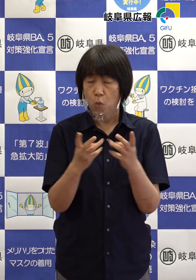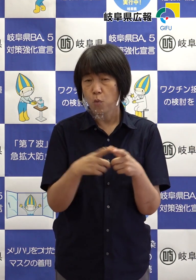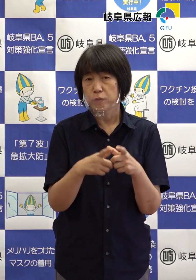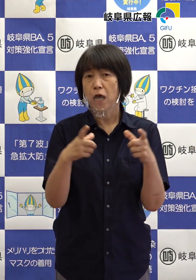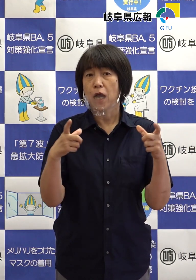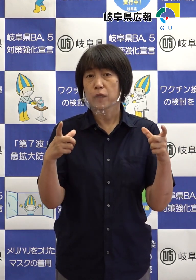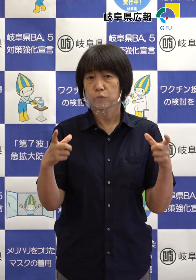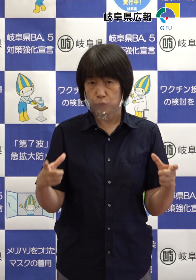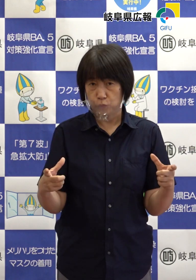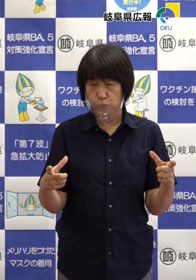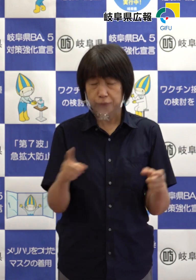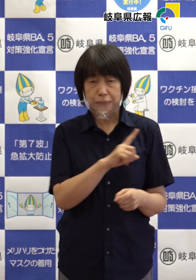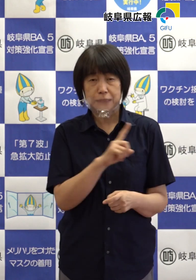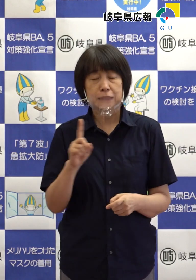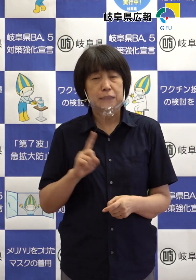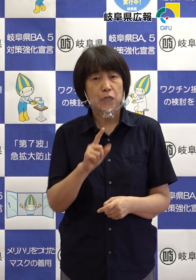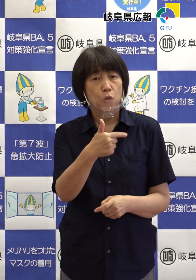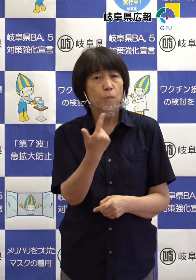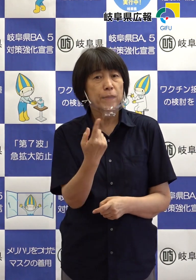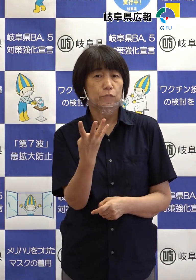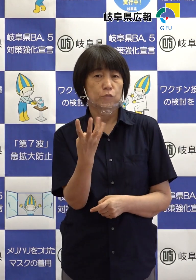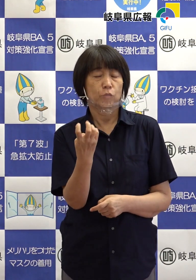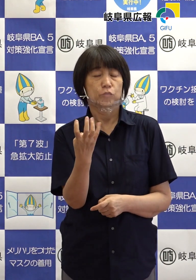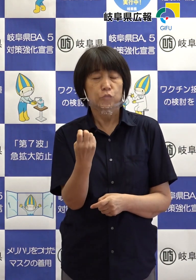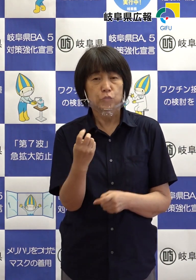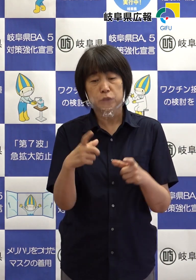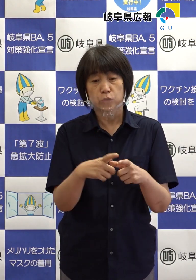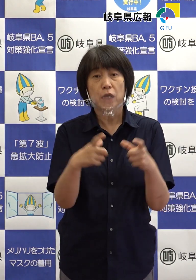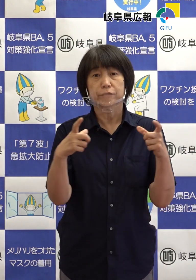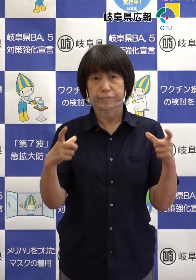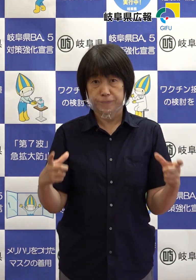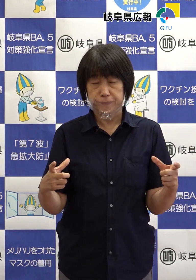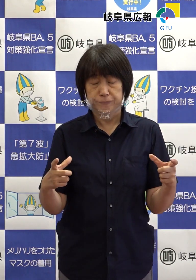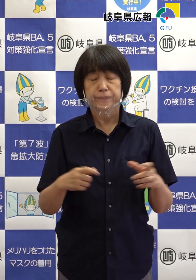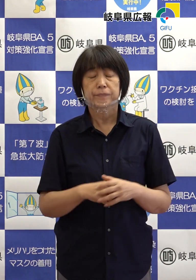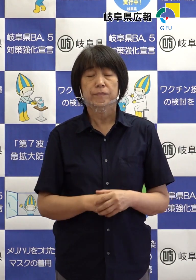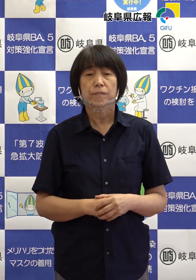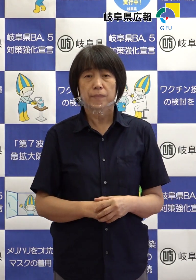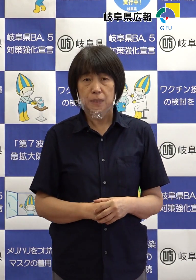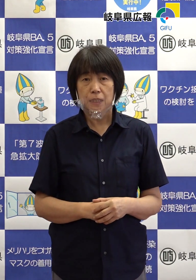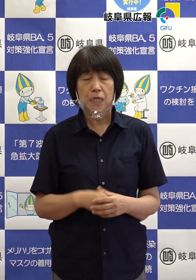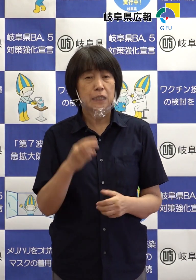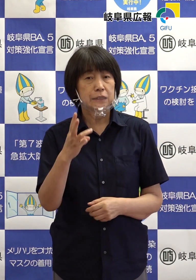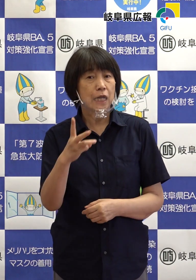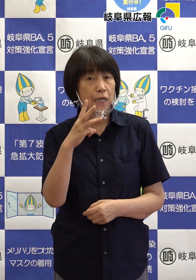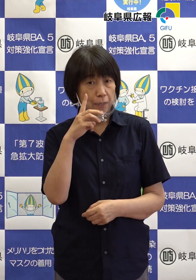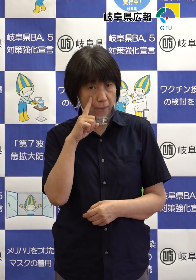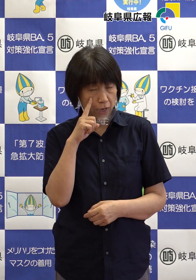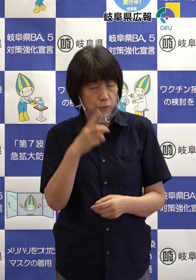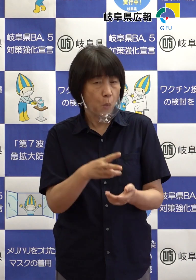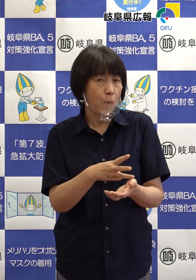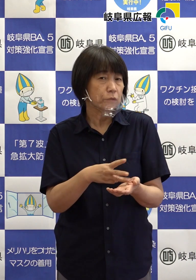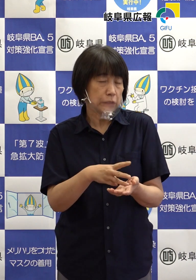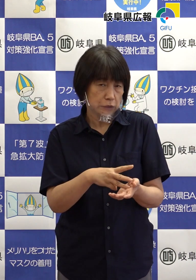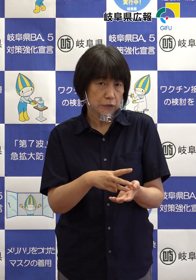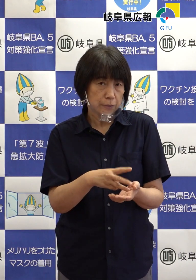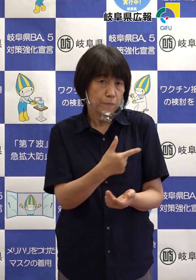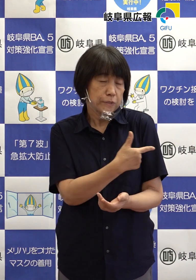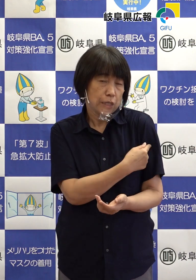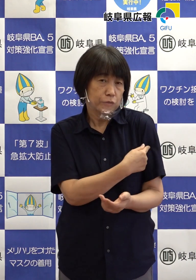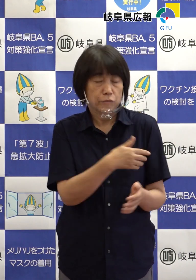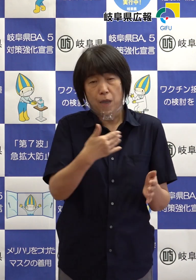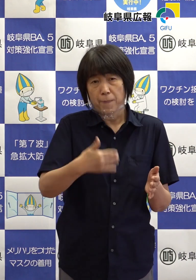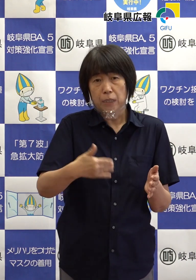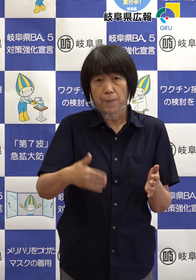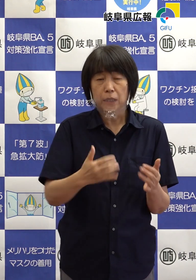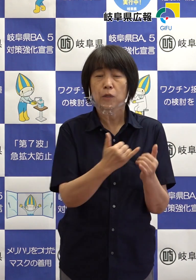640回ということでを増やすことにいたしましたそれからまあ3回目まで売っておられないかと思ったそして4回目